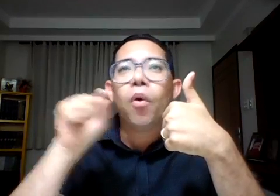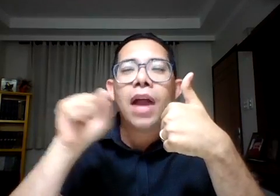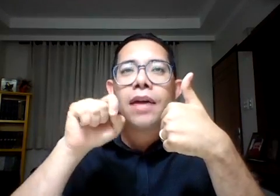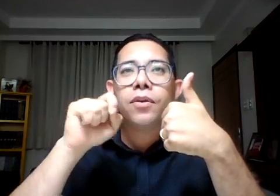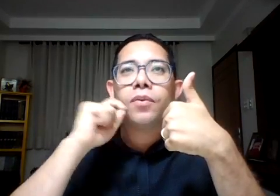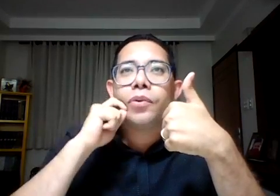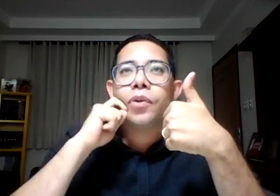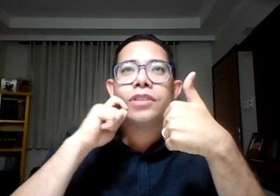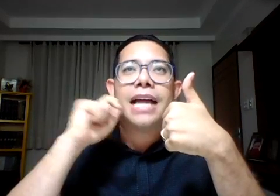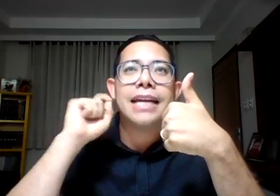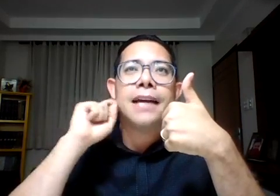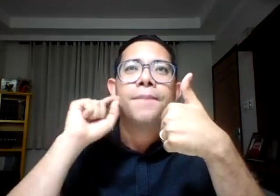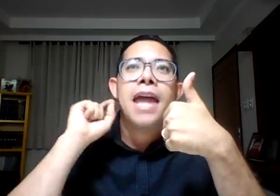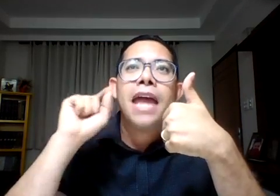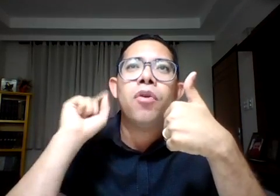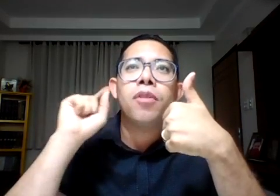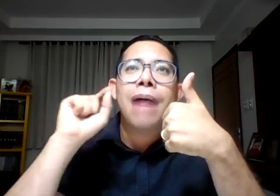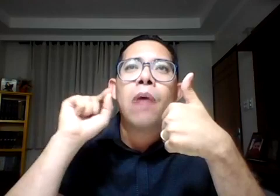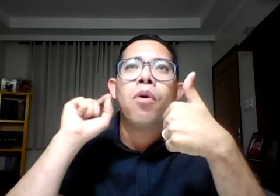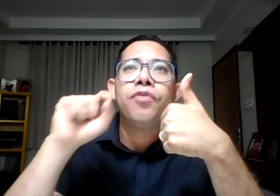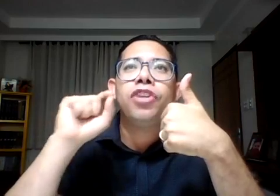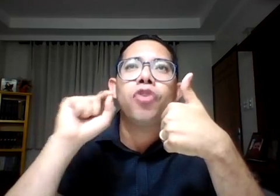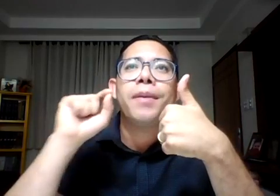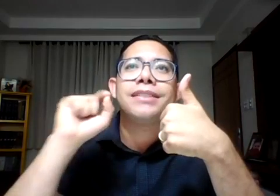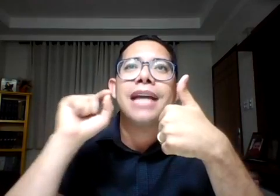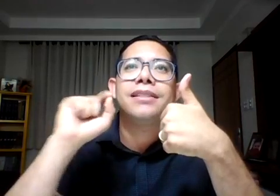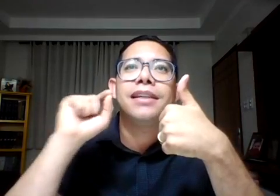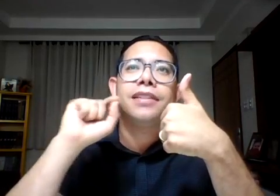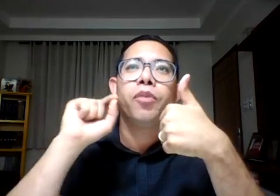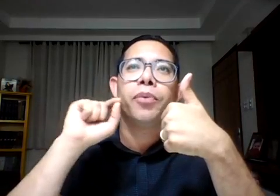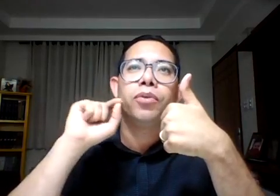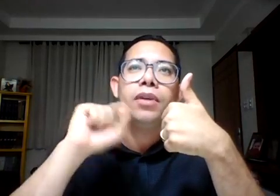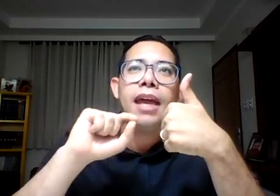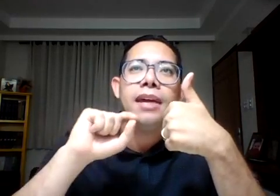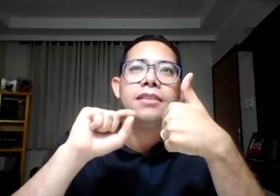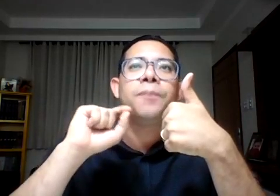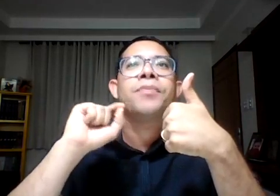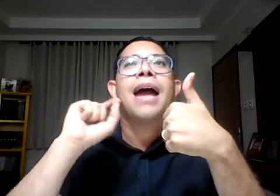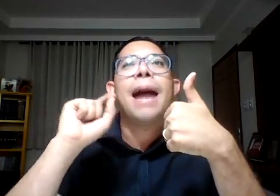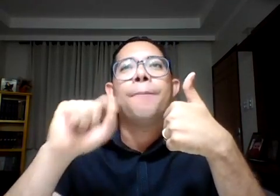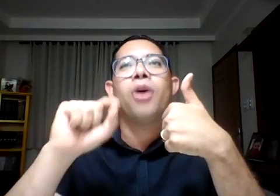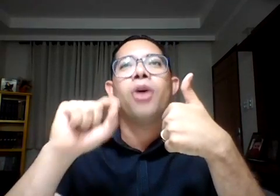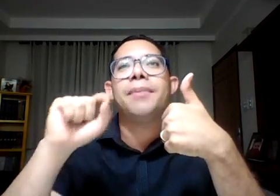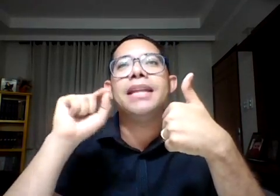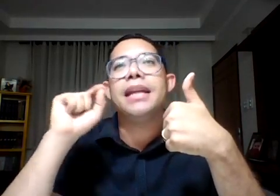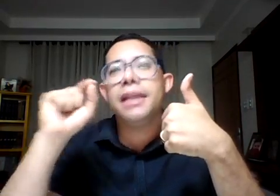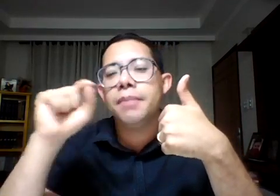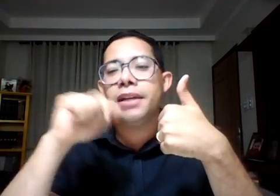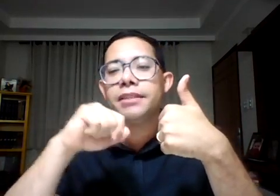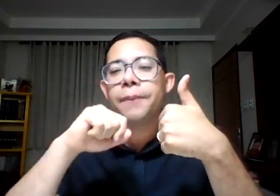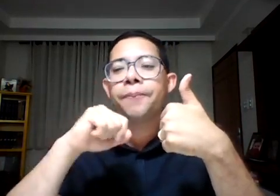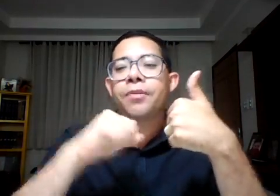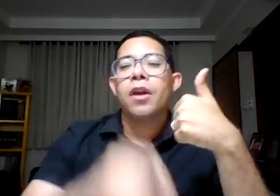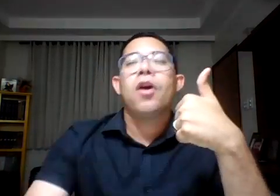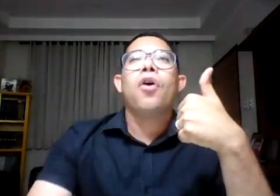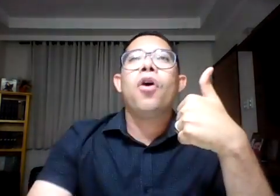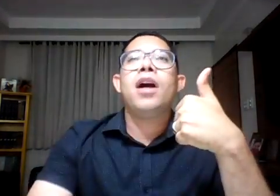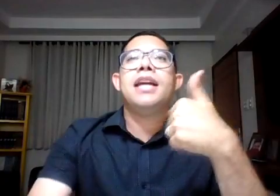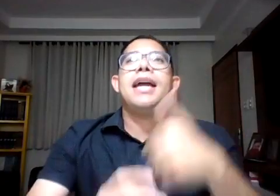lá no nosso Instagram. É normal o ouvinte começar a esquecer o português após aprender Libras? Olha,